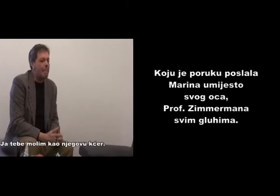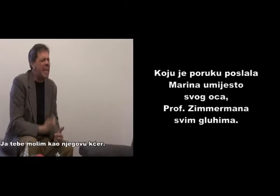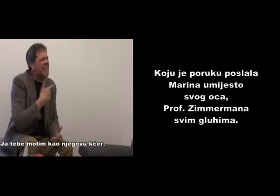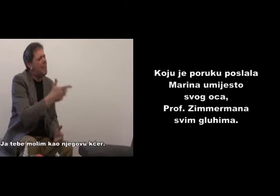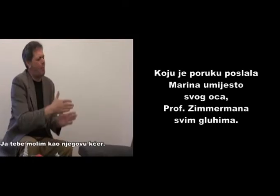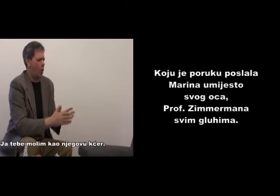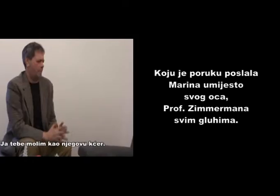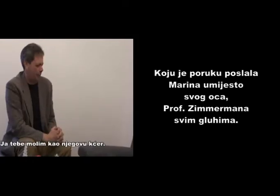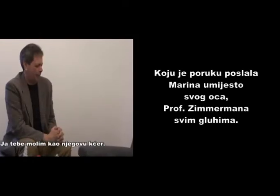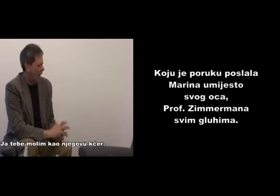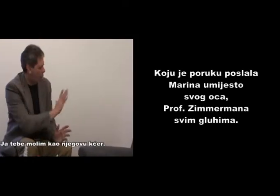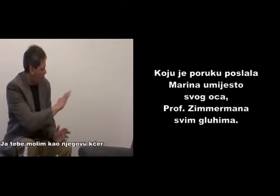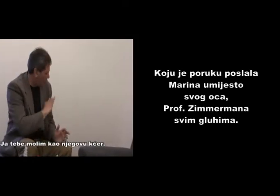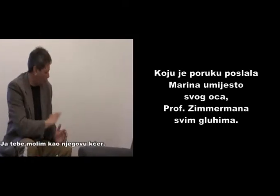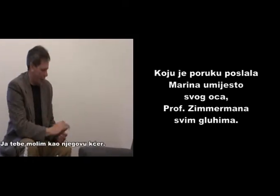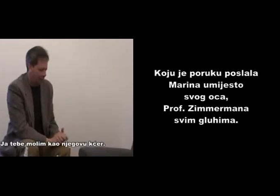Ja tebe molim, kao njegovu kćer,